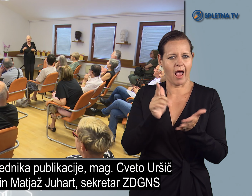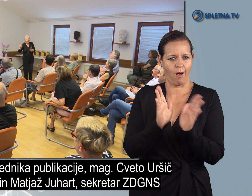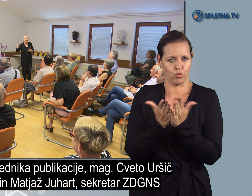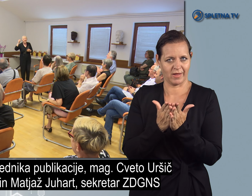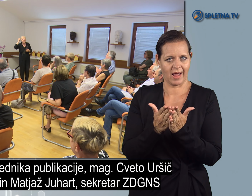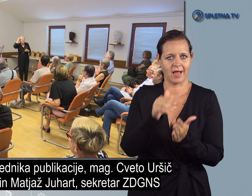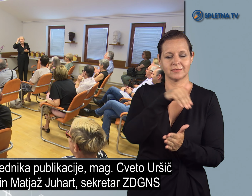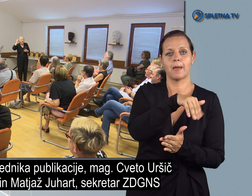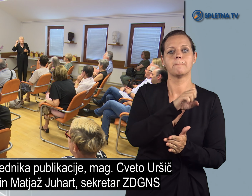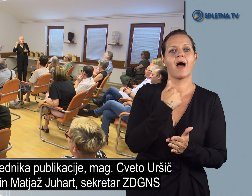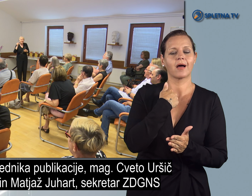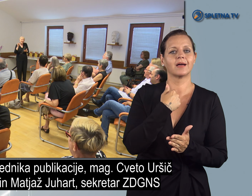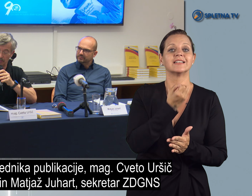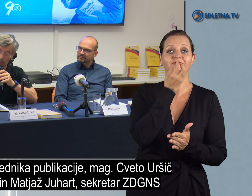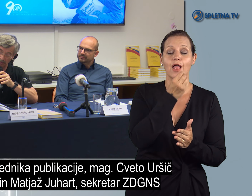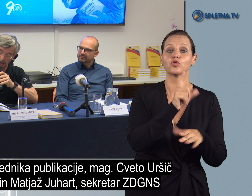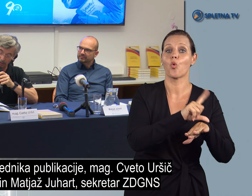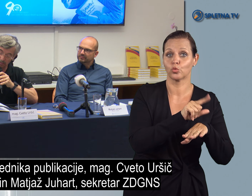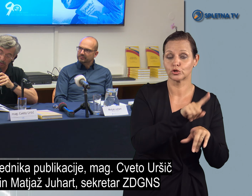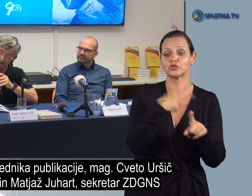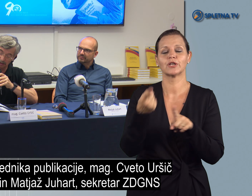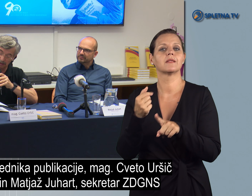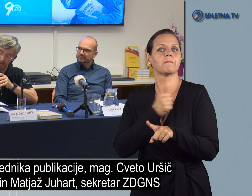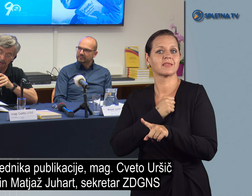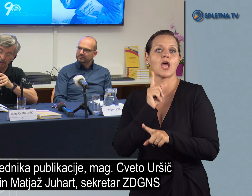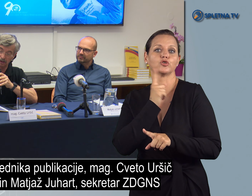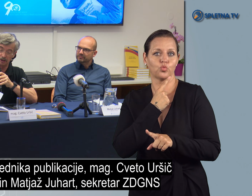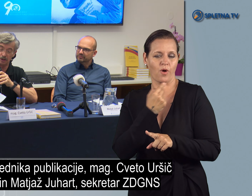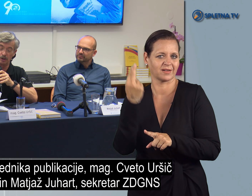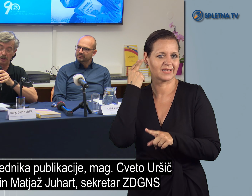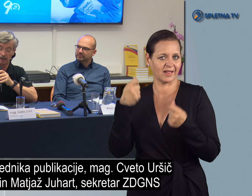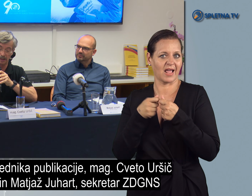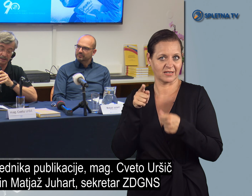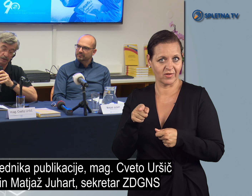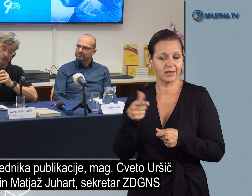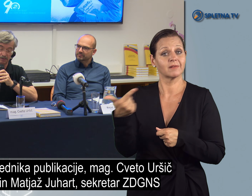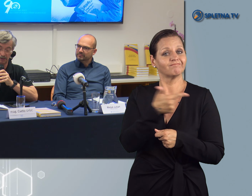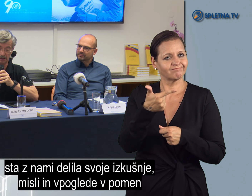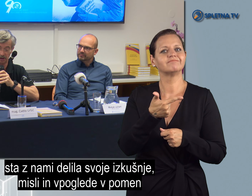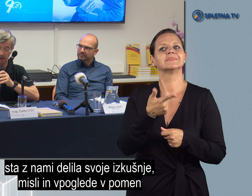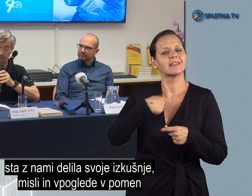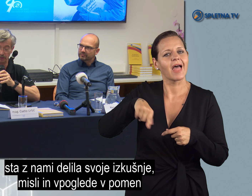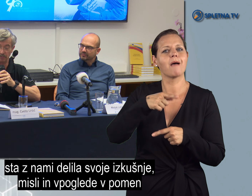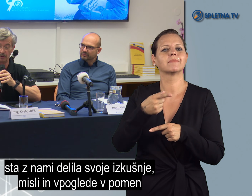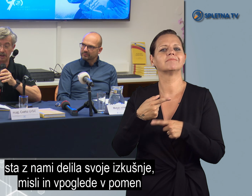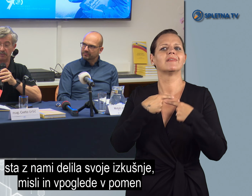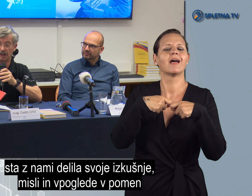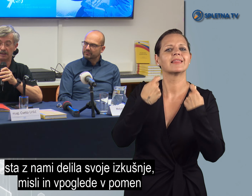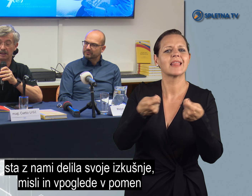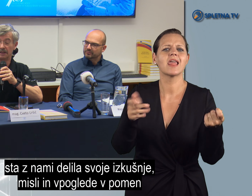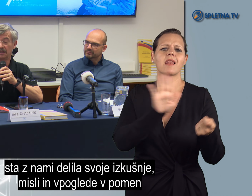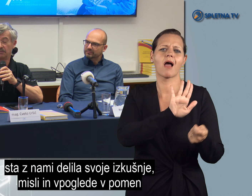Urednika publikacije, magister Cveto Uršič in Matjaž Juhart, sekretar Zveze društev gluhih in naglušnih Slovenije, sta z